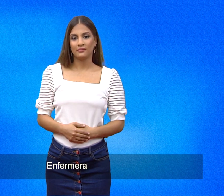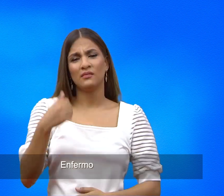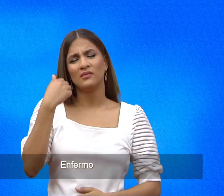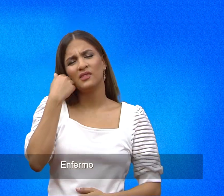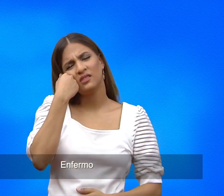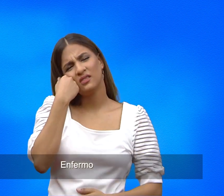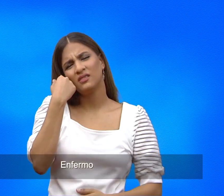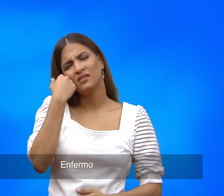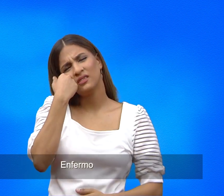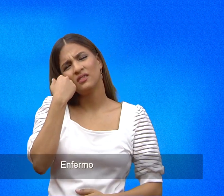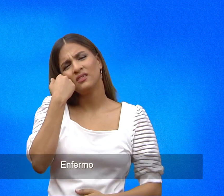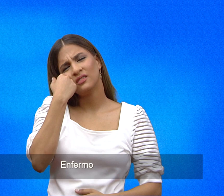enfermo